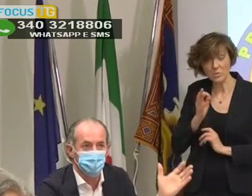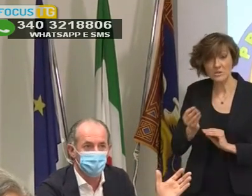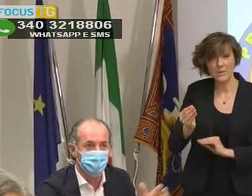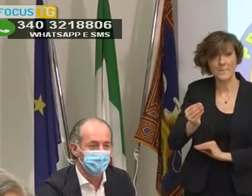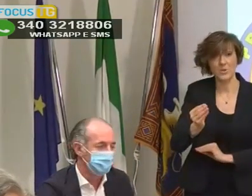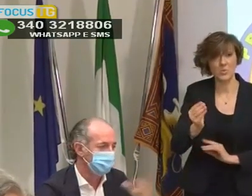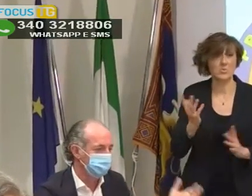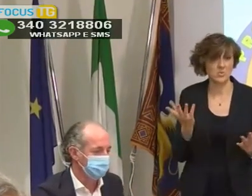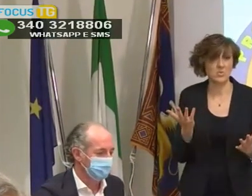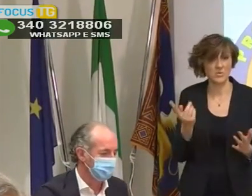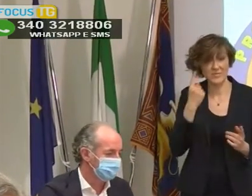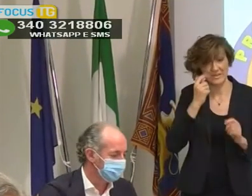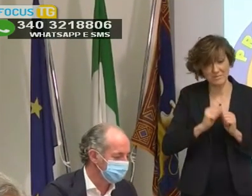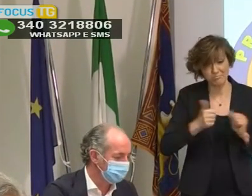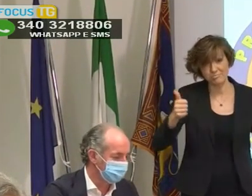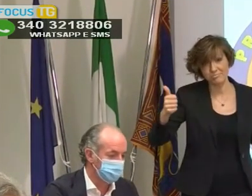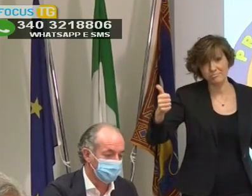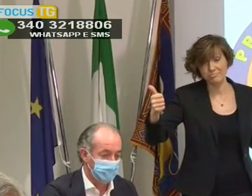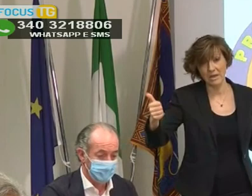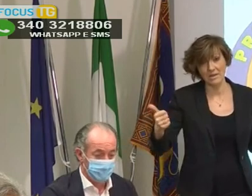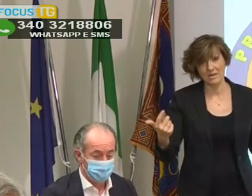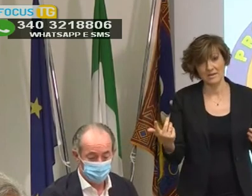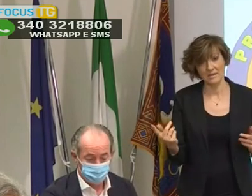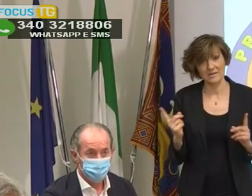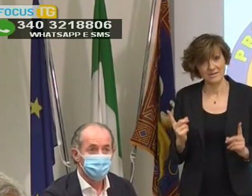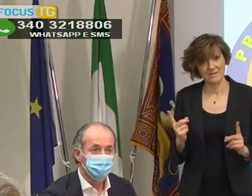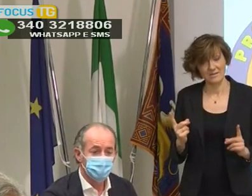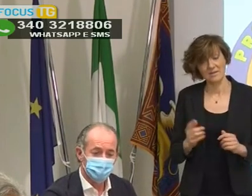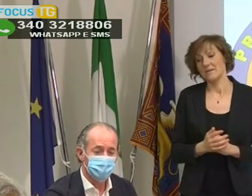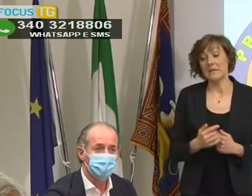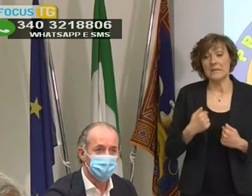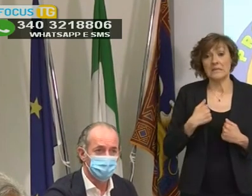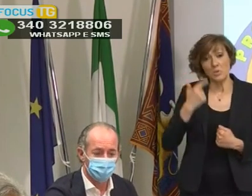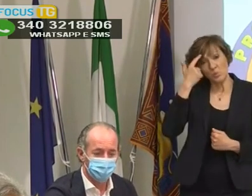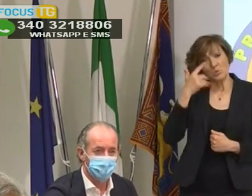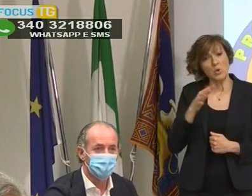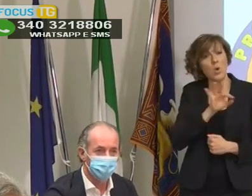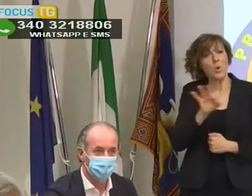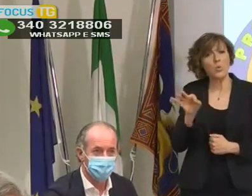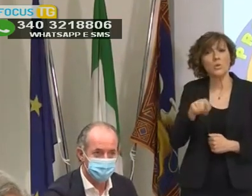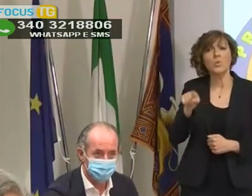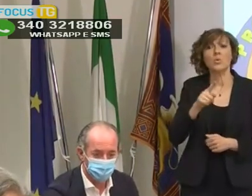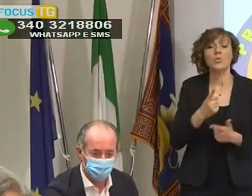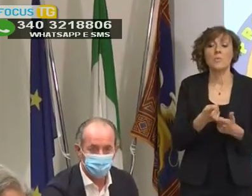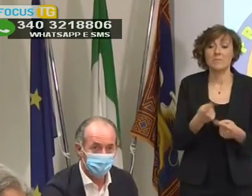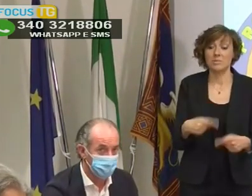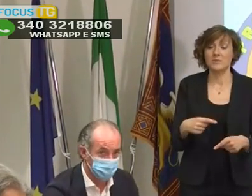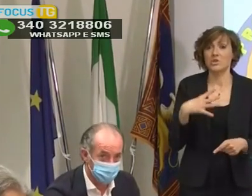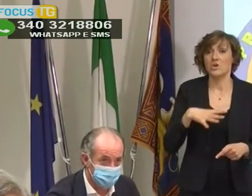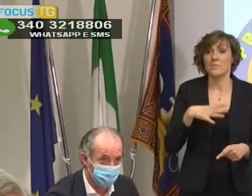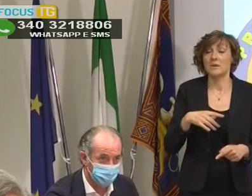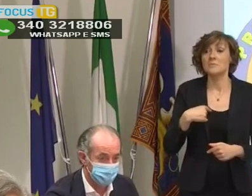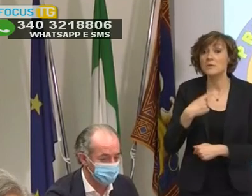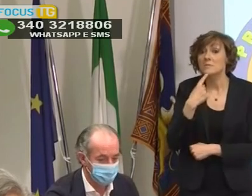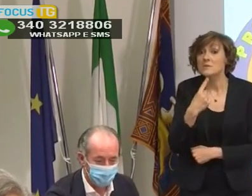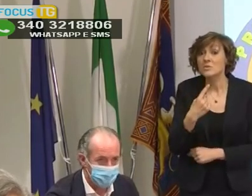cioè dipende poi dalla capacità produttiva. Io so che a qualcuno magari non potrà piacere questa roba, ma io ve lo